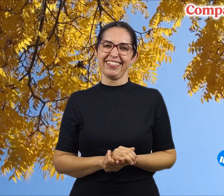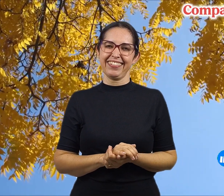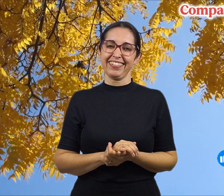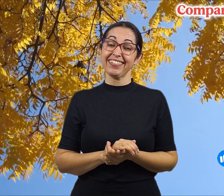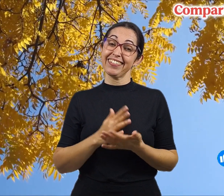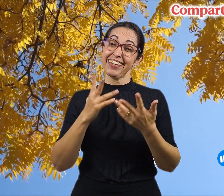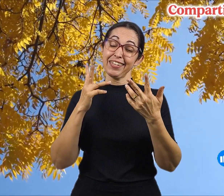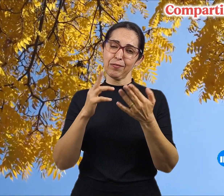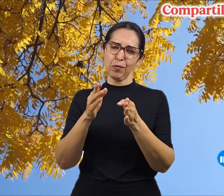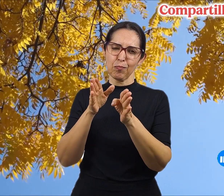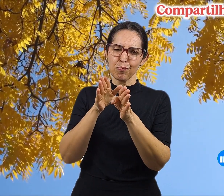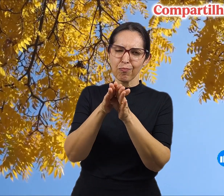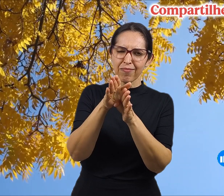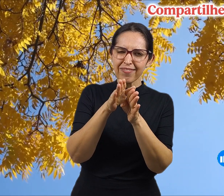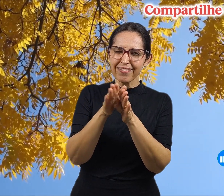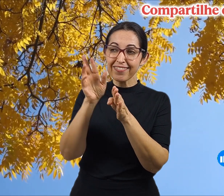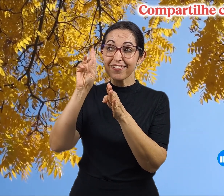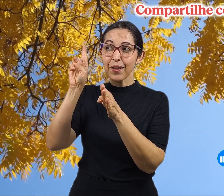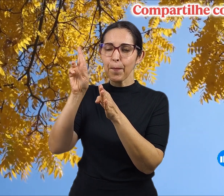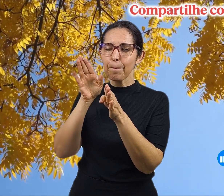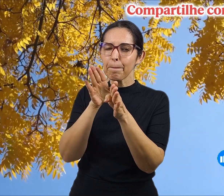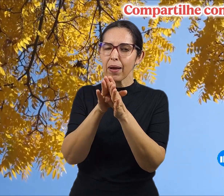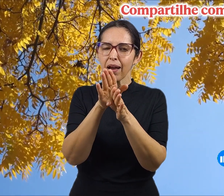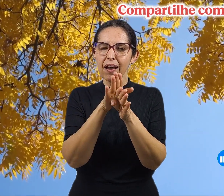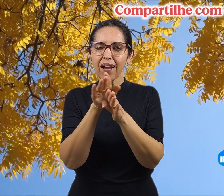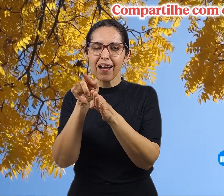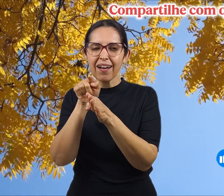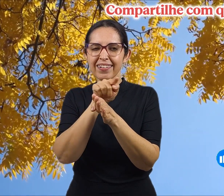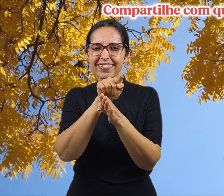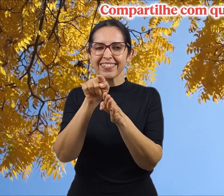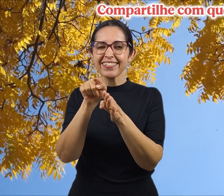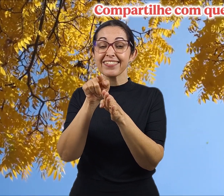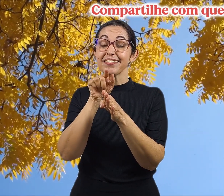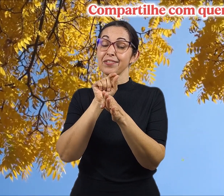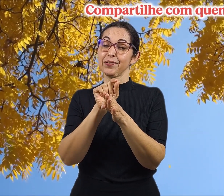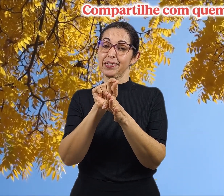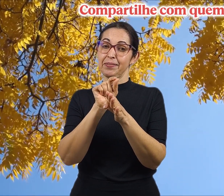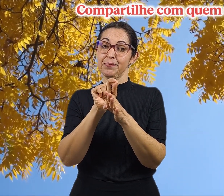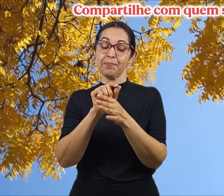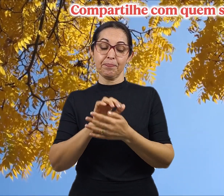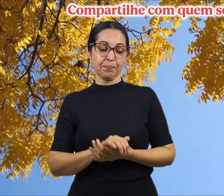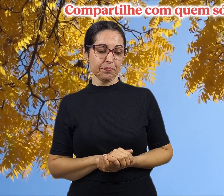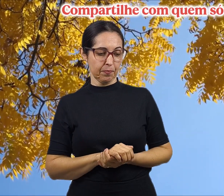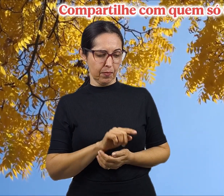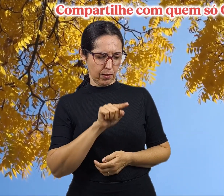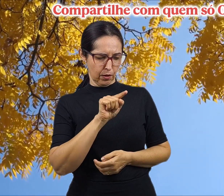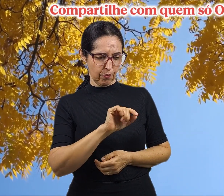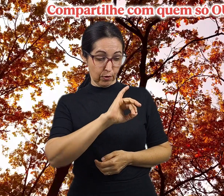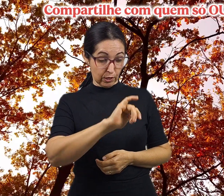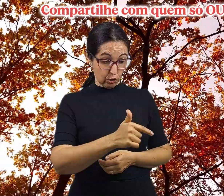para nós hoje também. E o conselho do Senhor foi o seguinte: levanta-te,